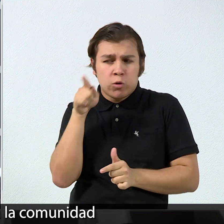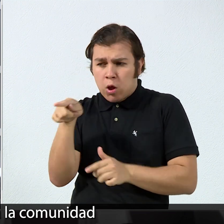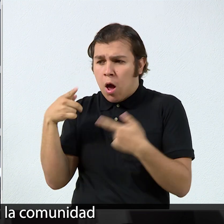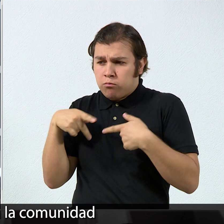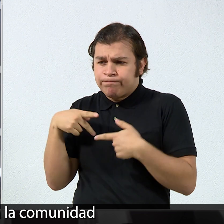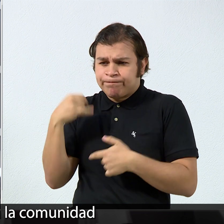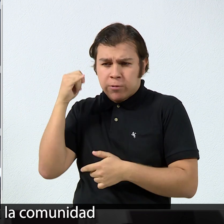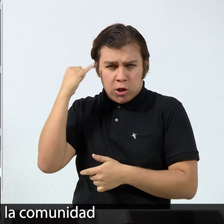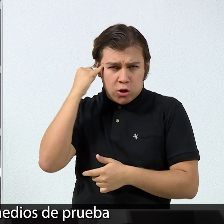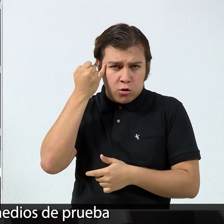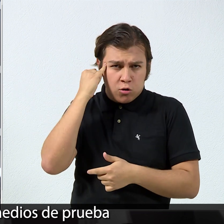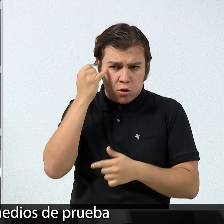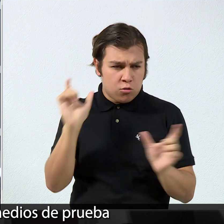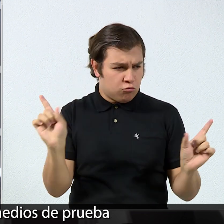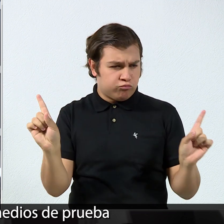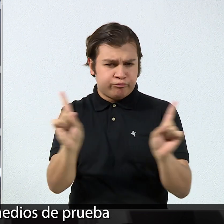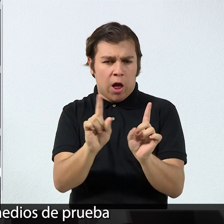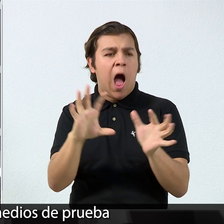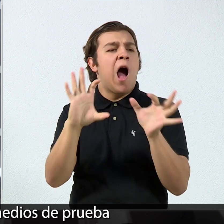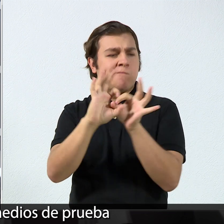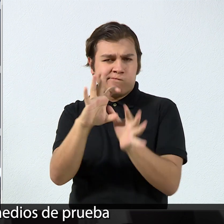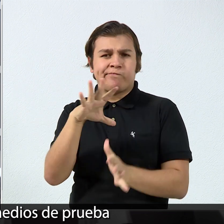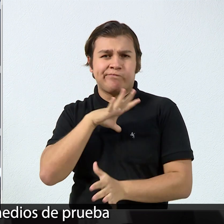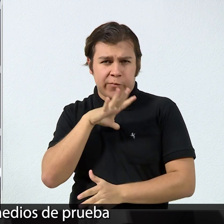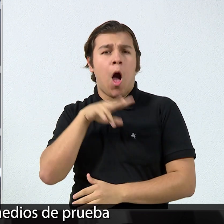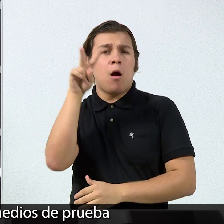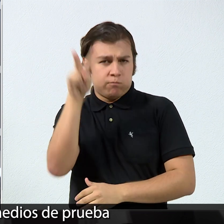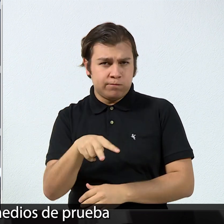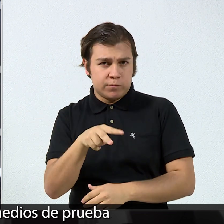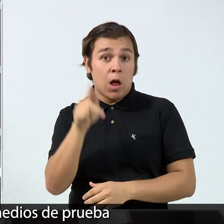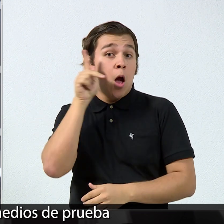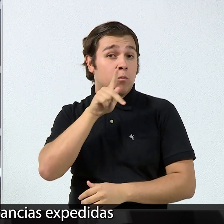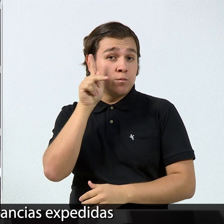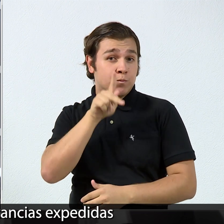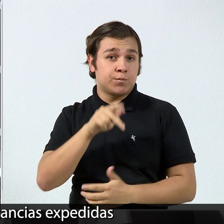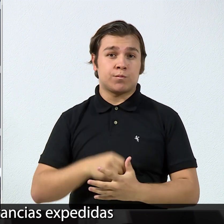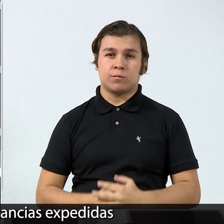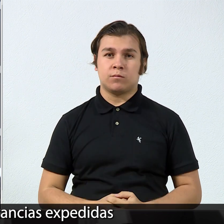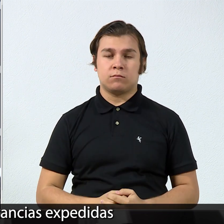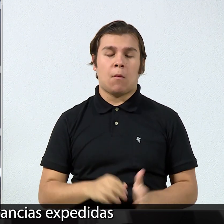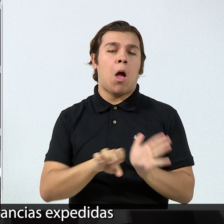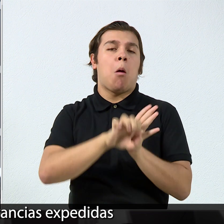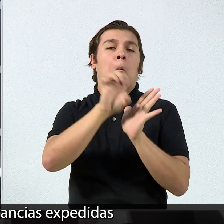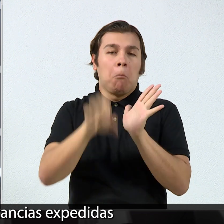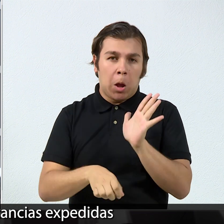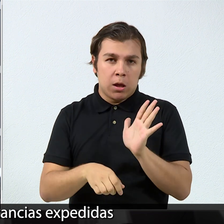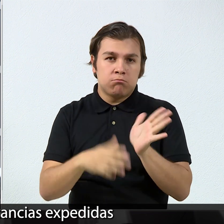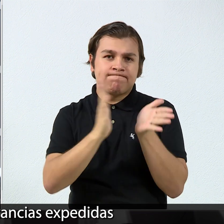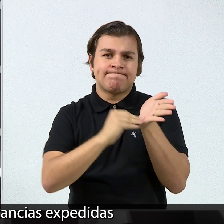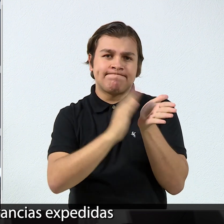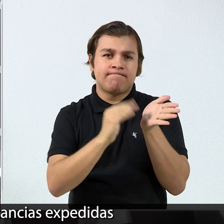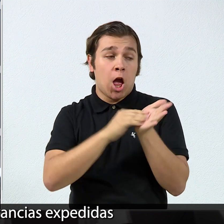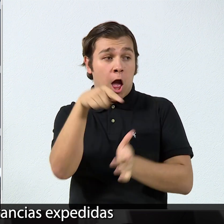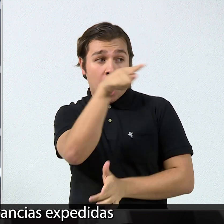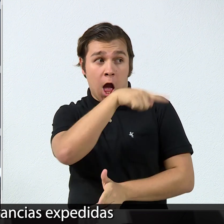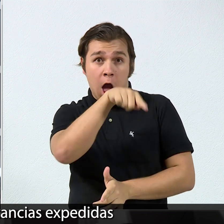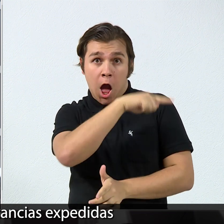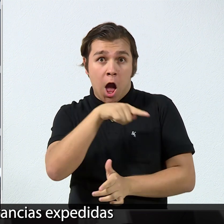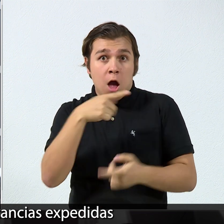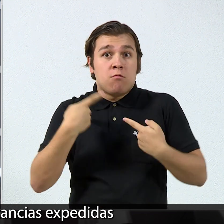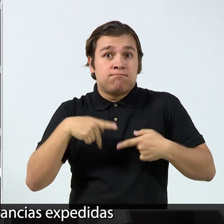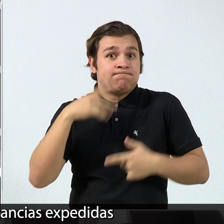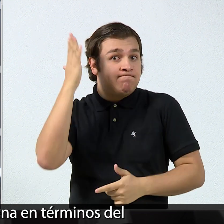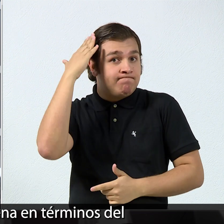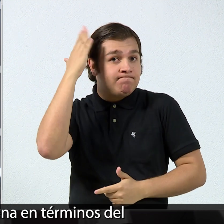comunidad a la que pertenece, a través de los medios de prueba idóneos para ello, tales como constancias expedidas por las autoridades de